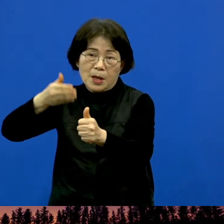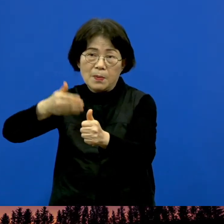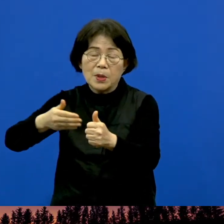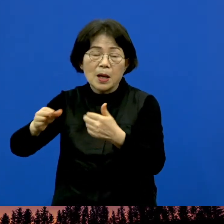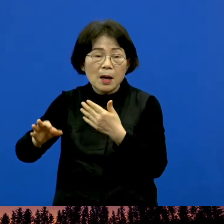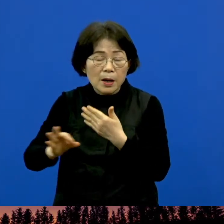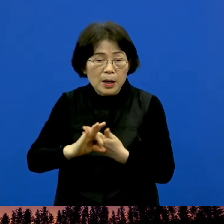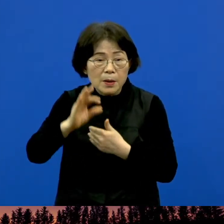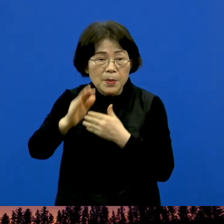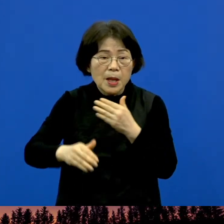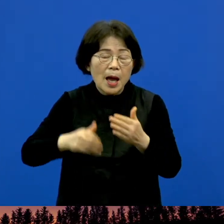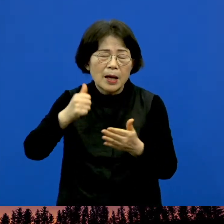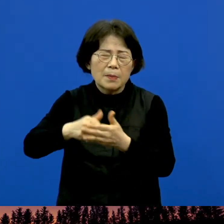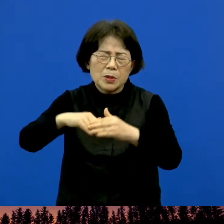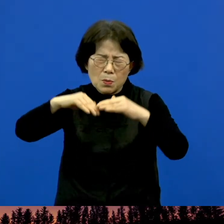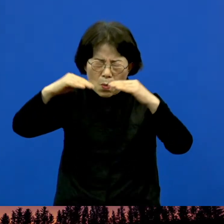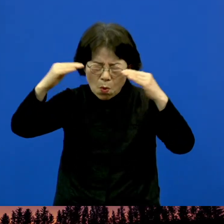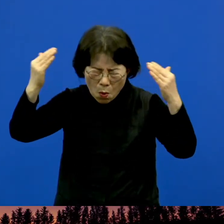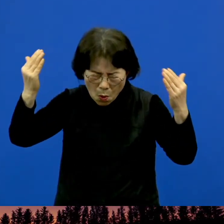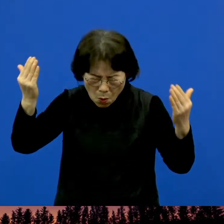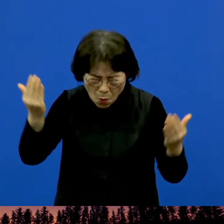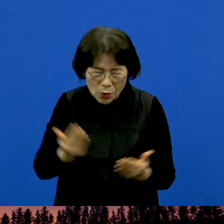그러면 여러분 하나님이 안 주실 리가 없어요.